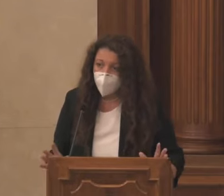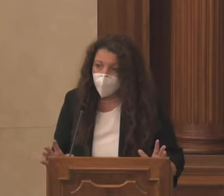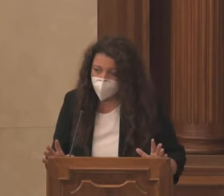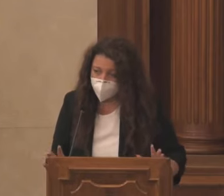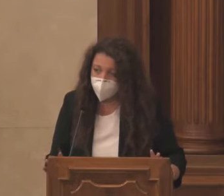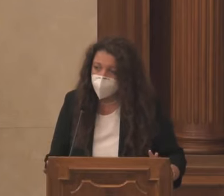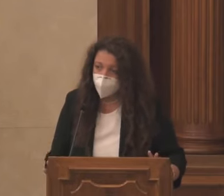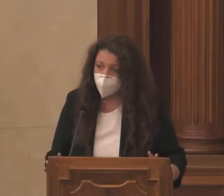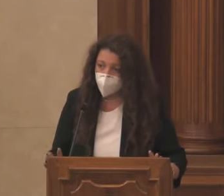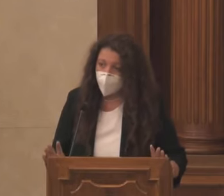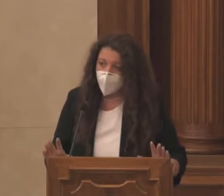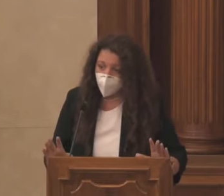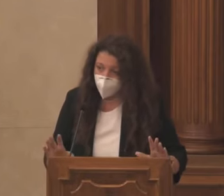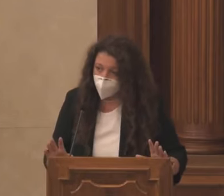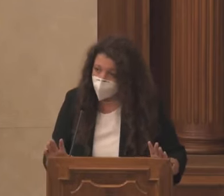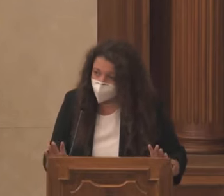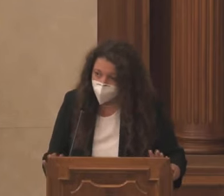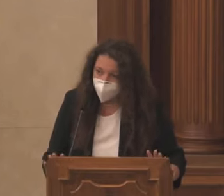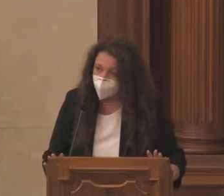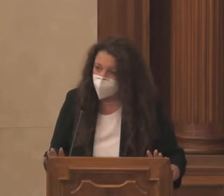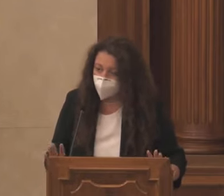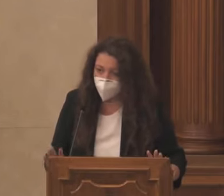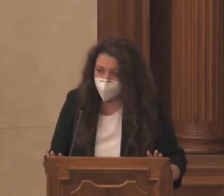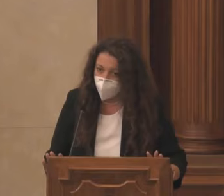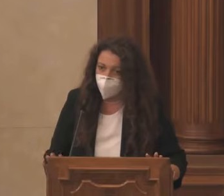continuiate a sentirvi,